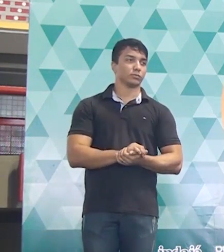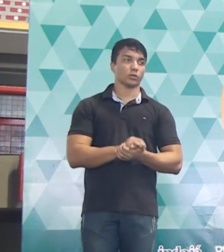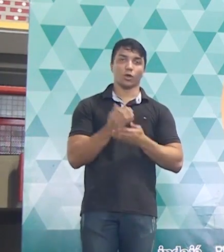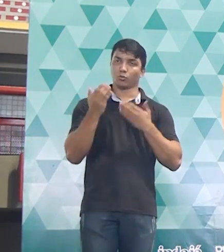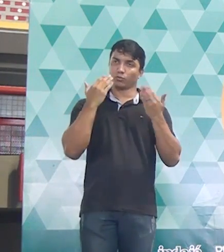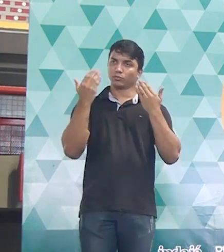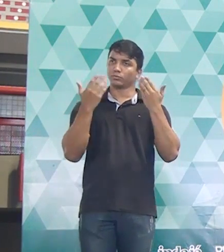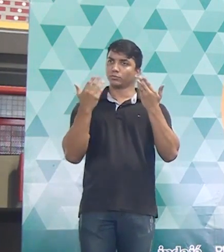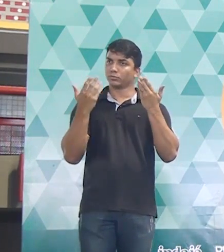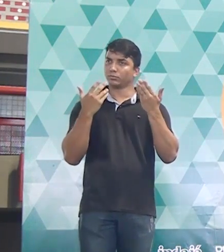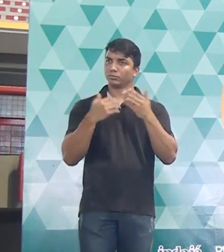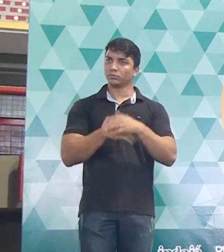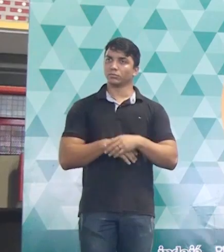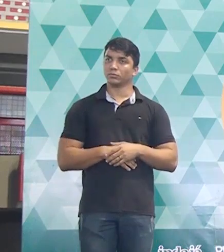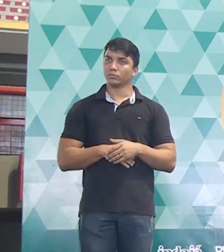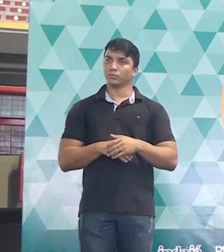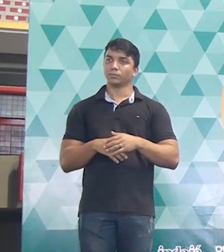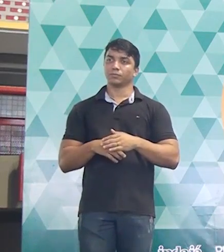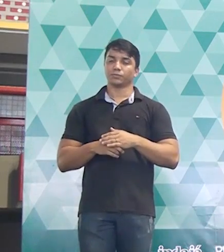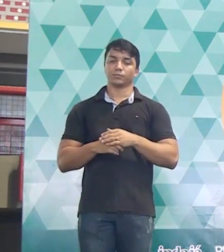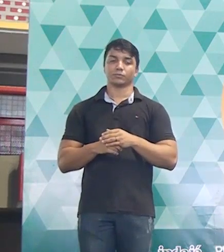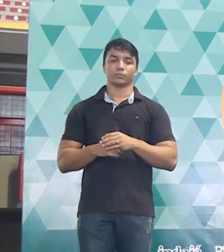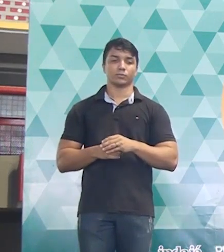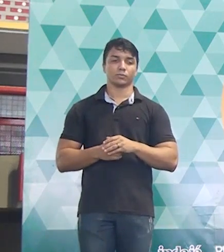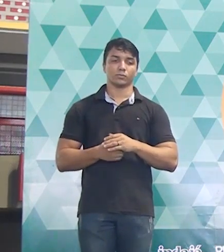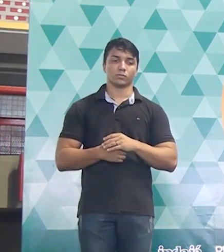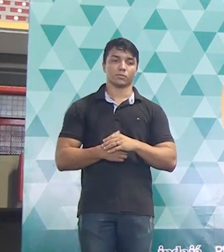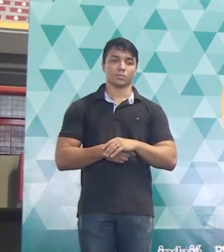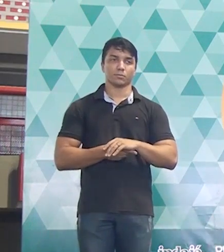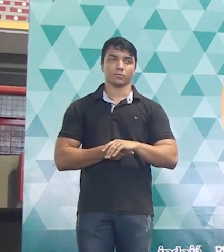questão? Vou fazer mais uma.